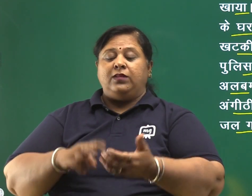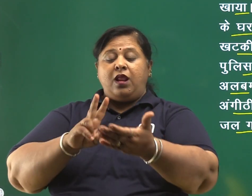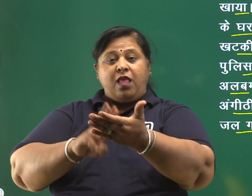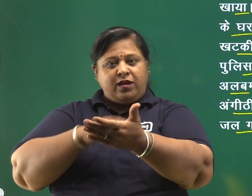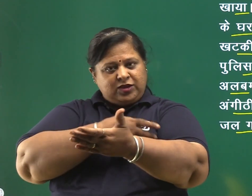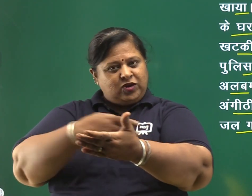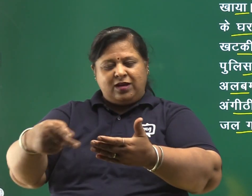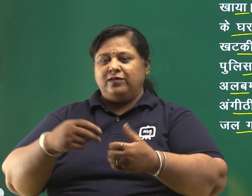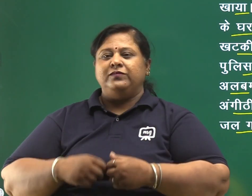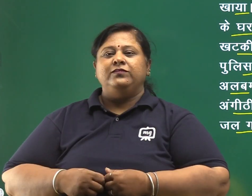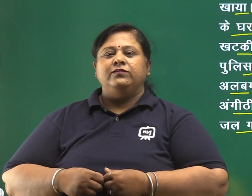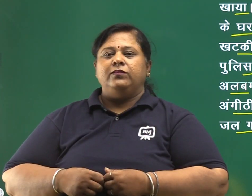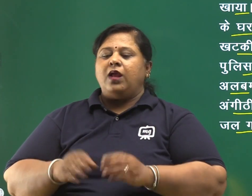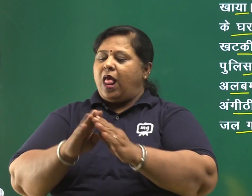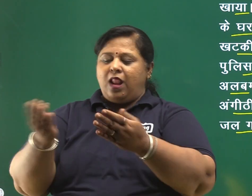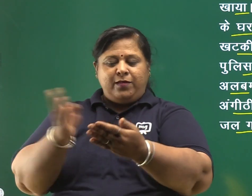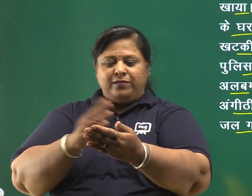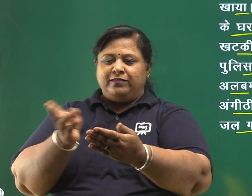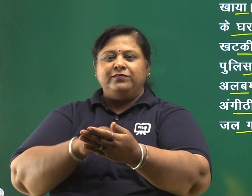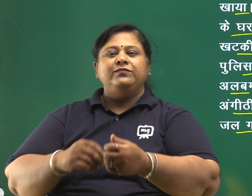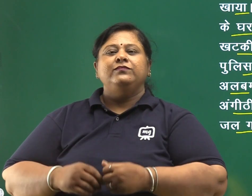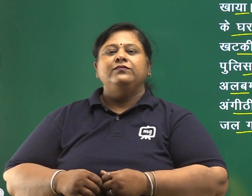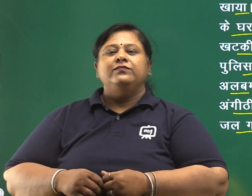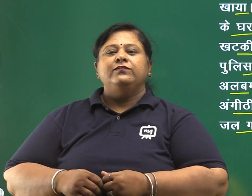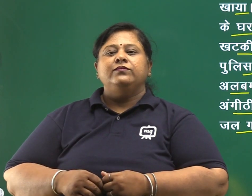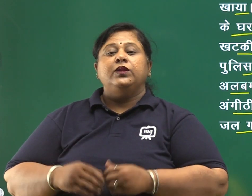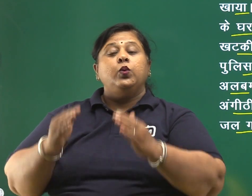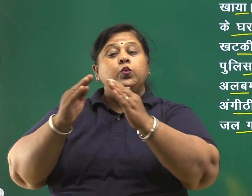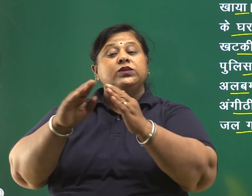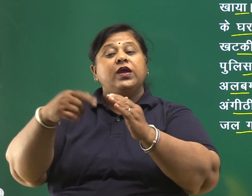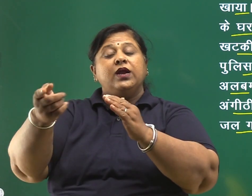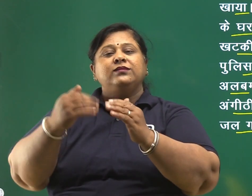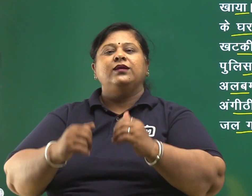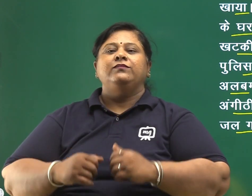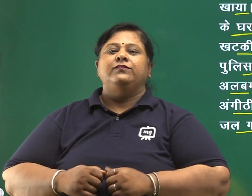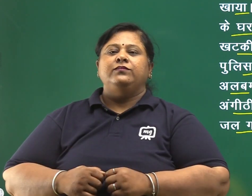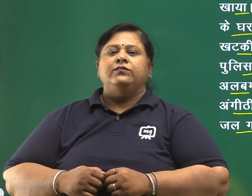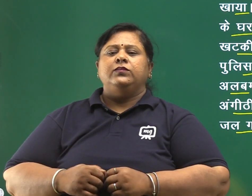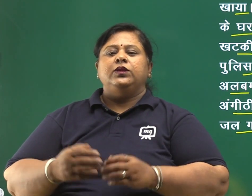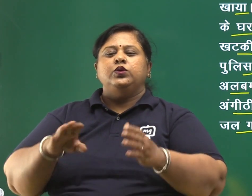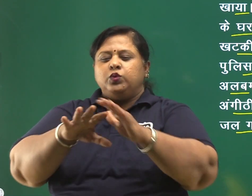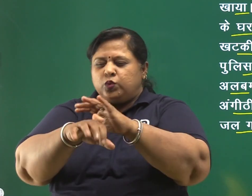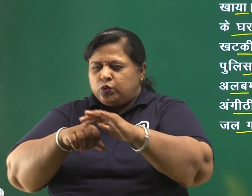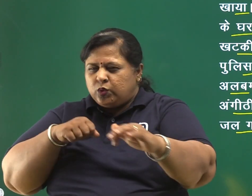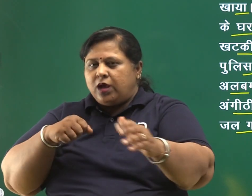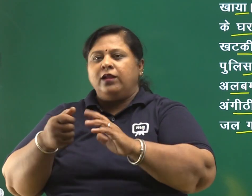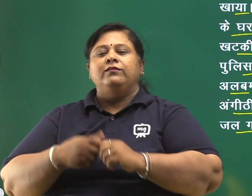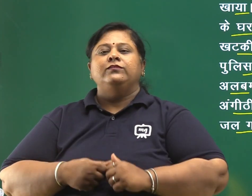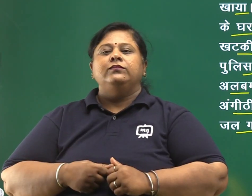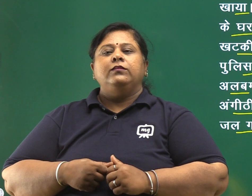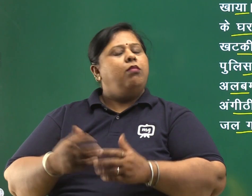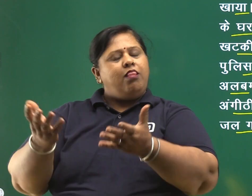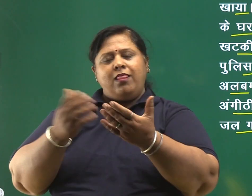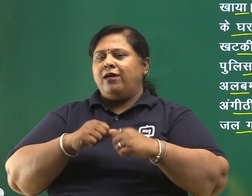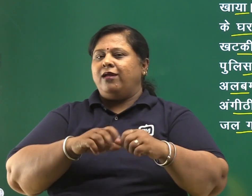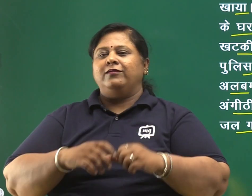नागराजन का एल्बम उसके घर से चुरा कर